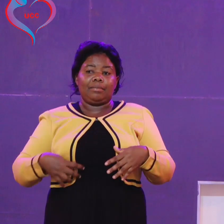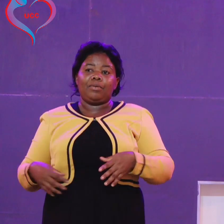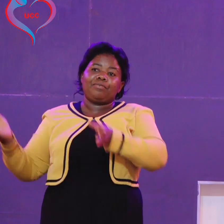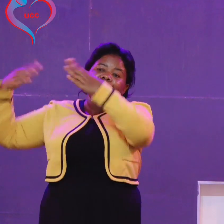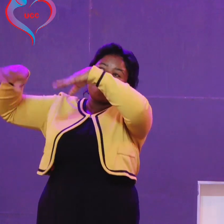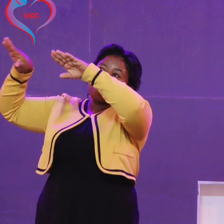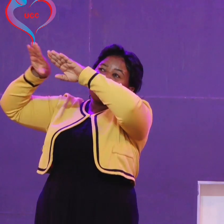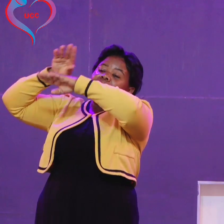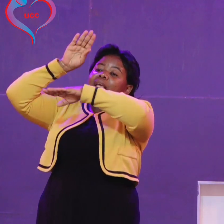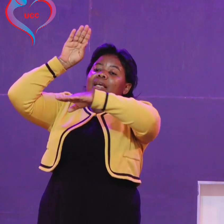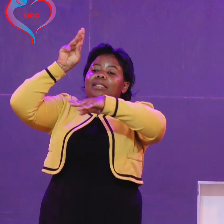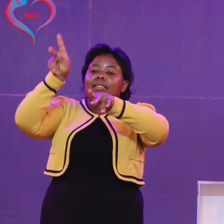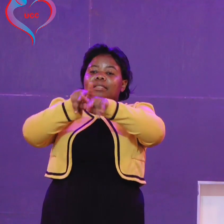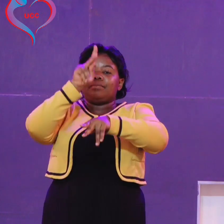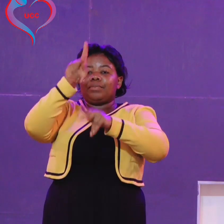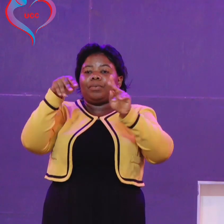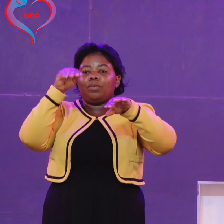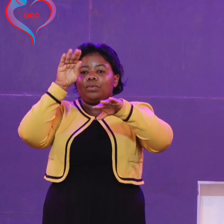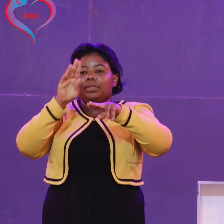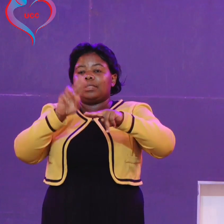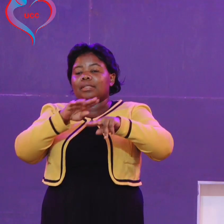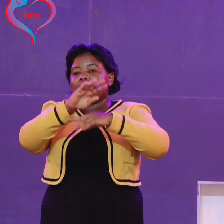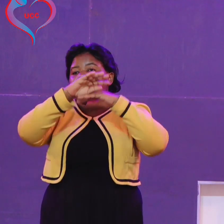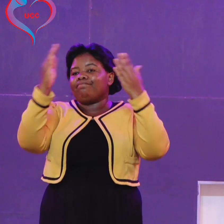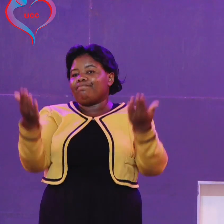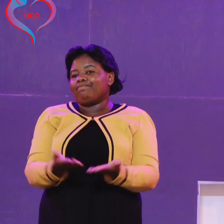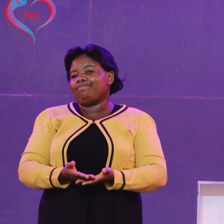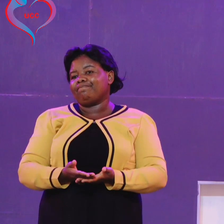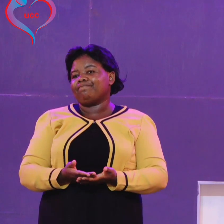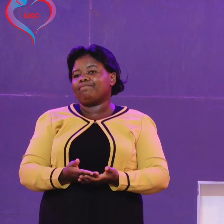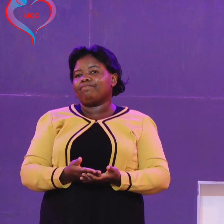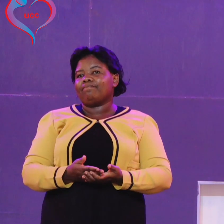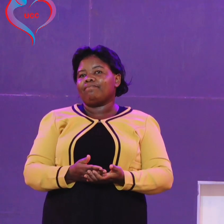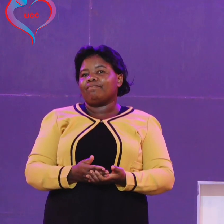ne mwabo abatuula mu nsi. Owulyanga enjogera ekyuse.